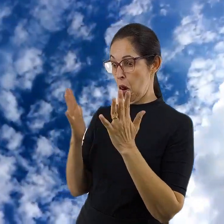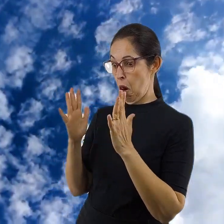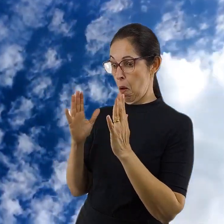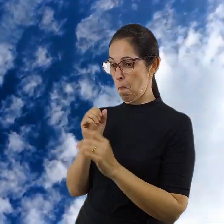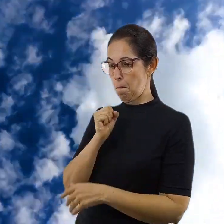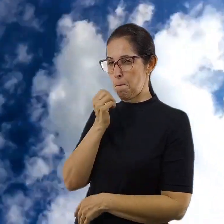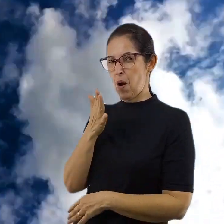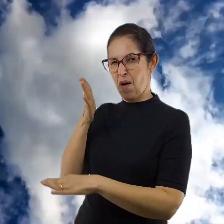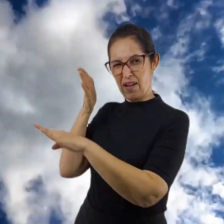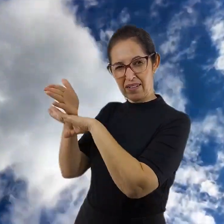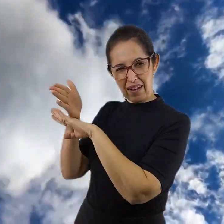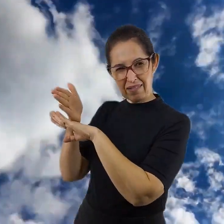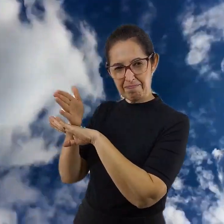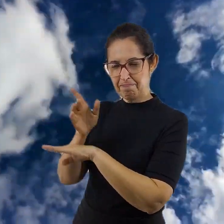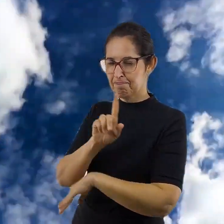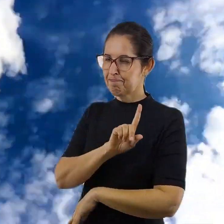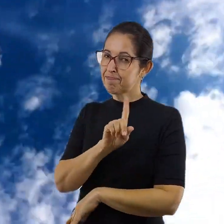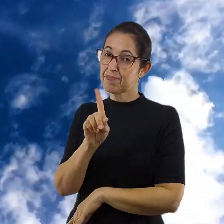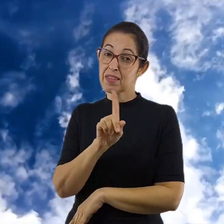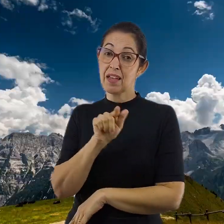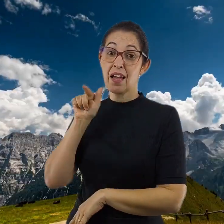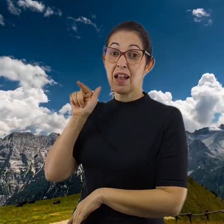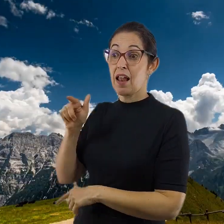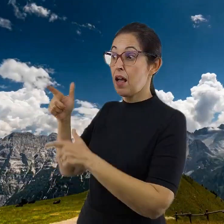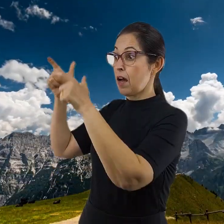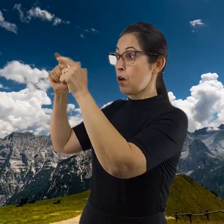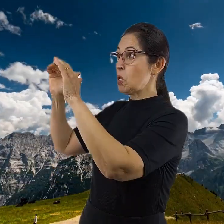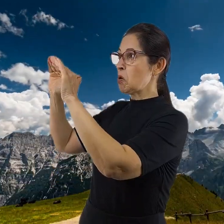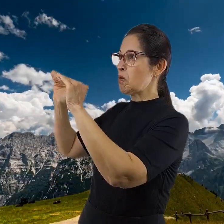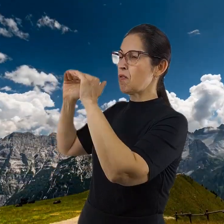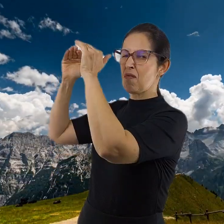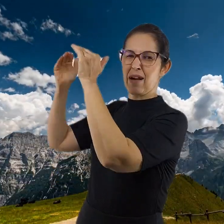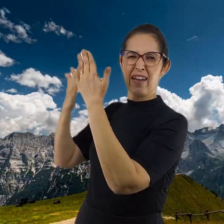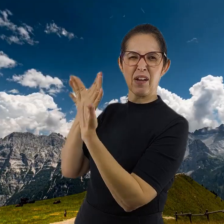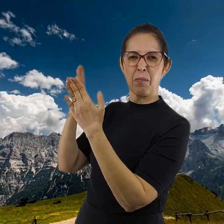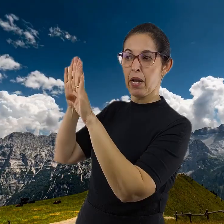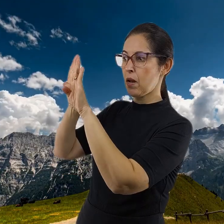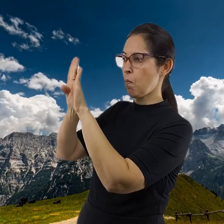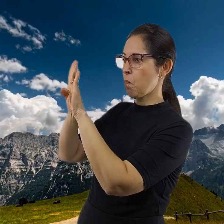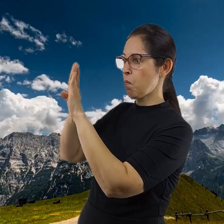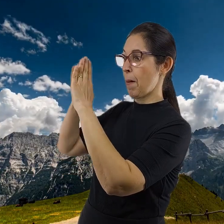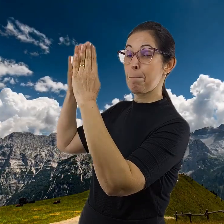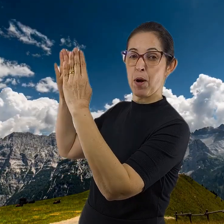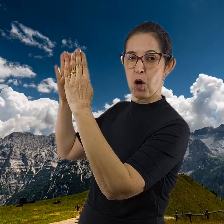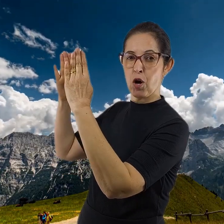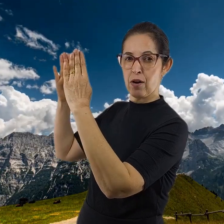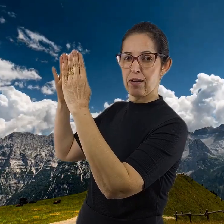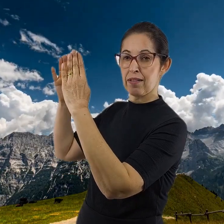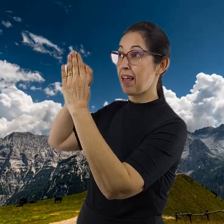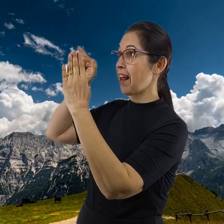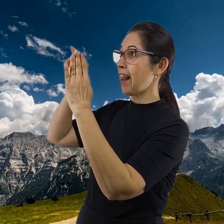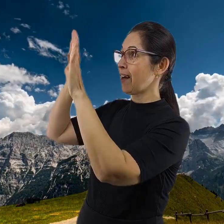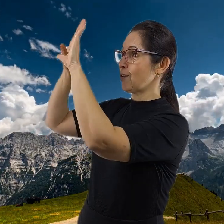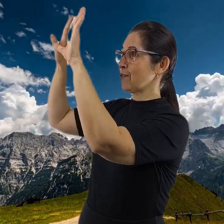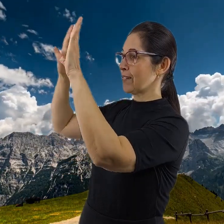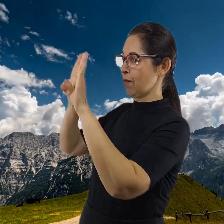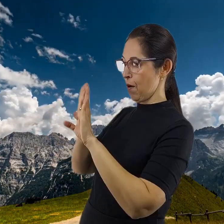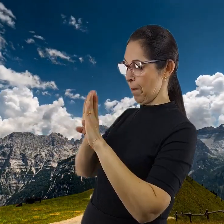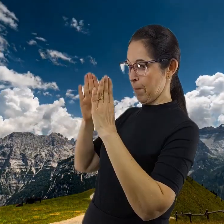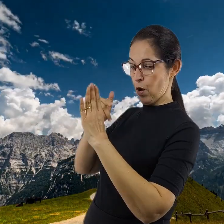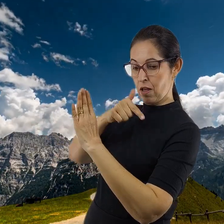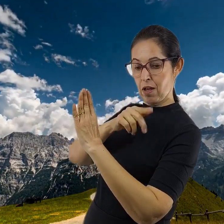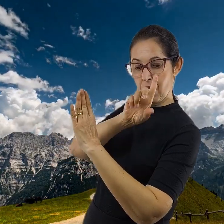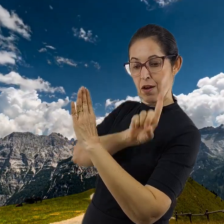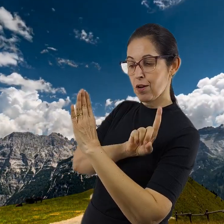não. O Santíssimo é uma porta que se abre entre o homem e a eternidade. É